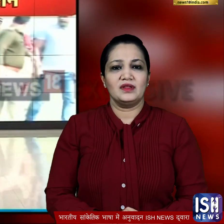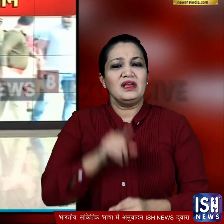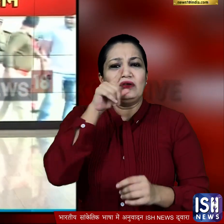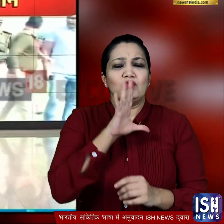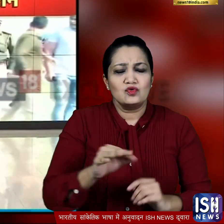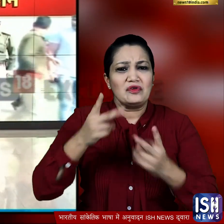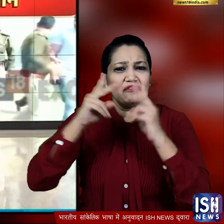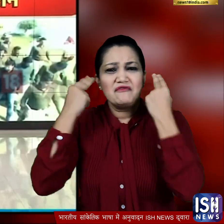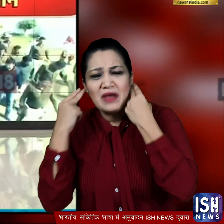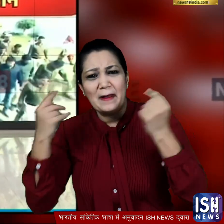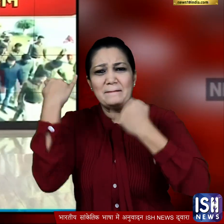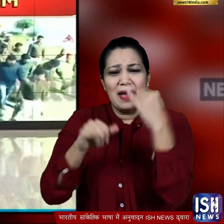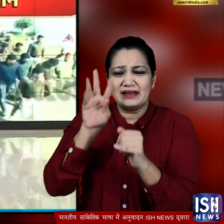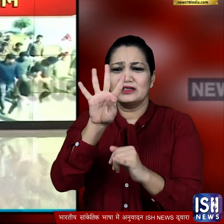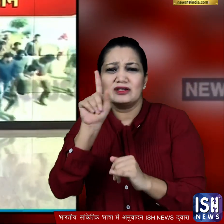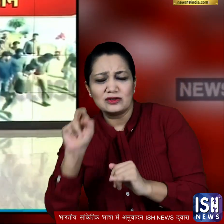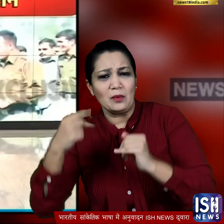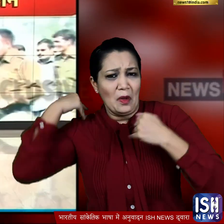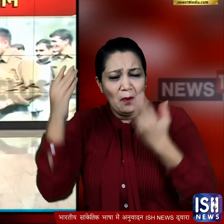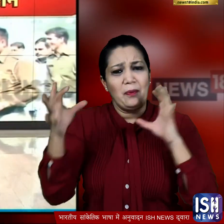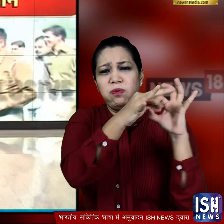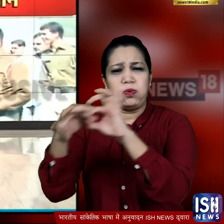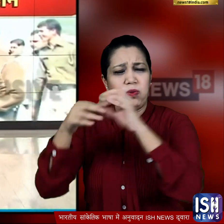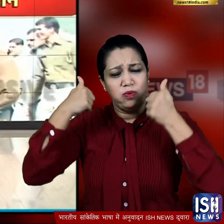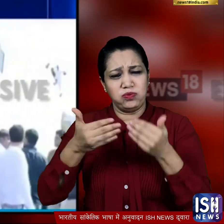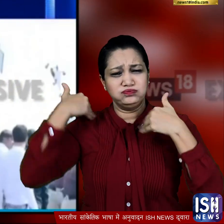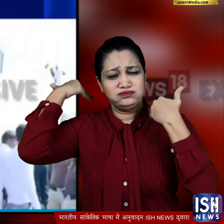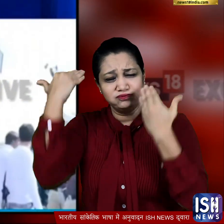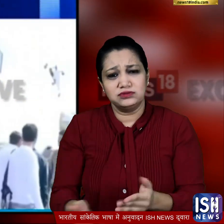है कि कुख्यात बदमाशों से सुशील कुमार के रिश्ते बरसों पुराने हैं,